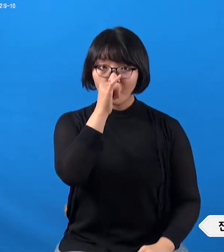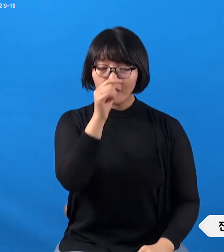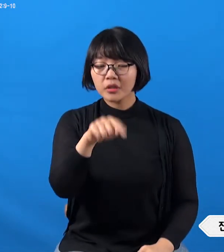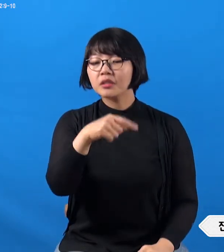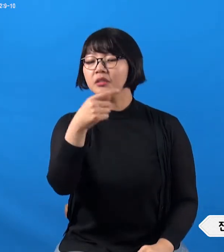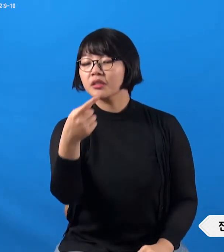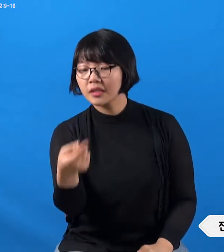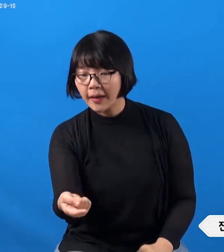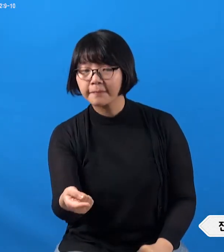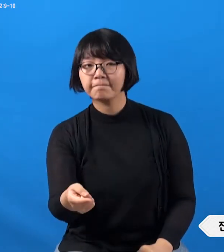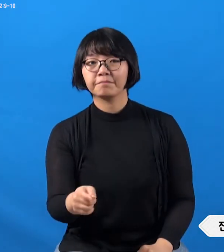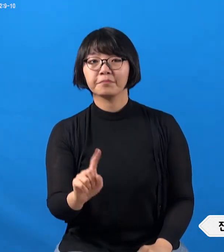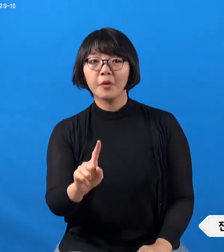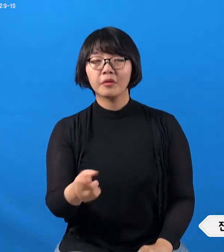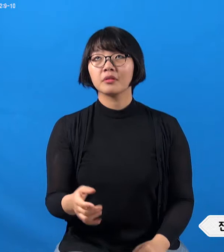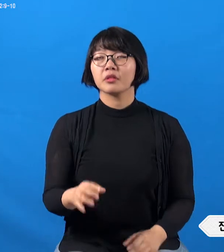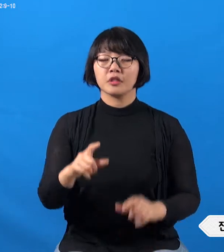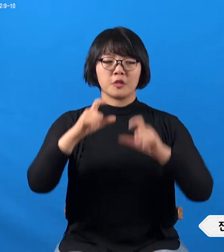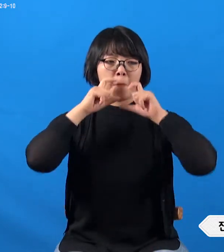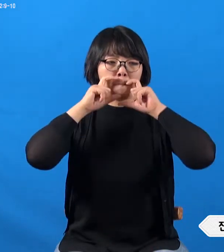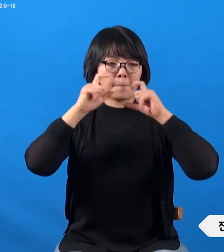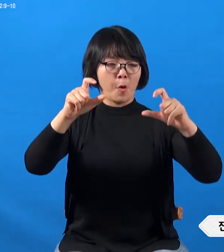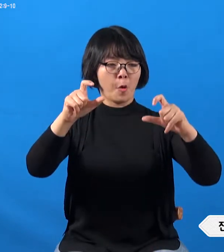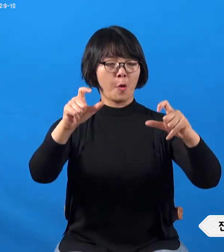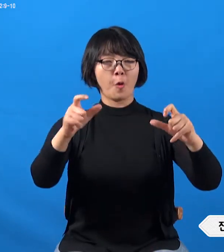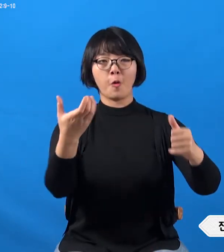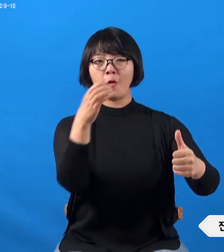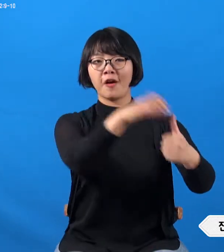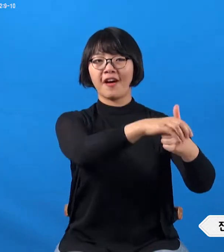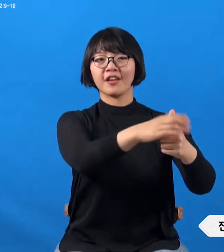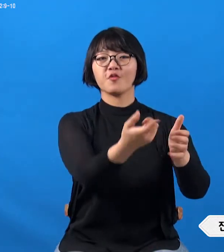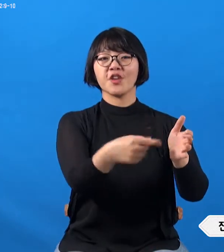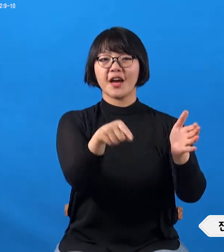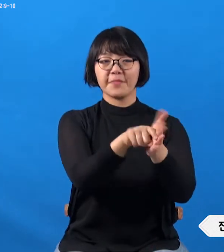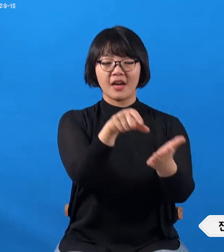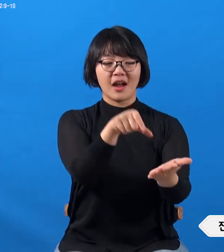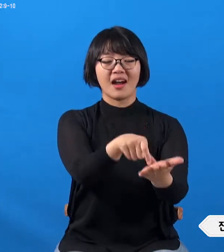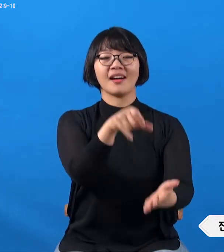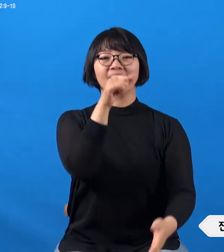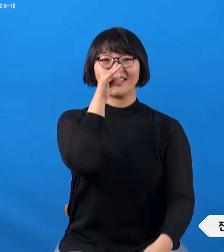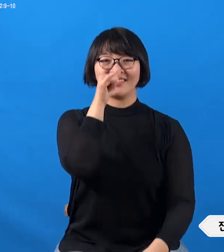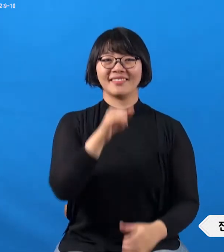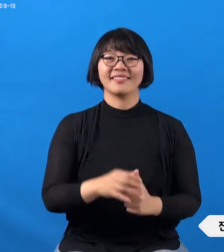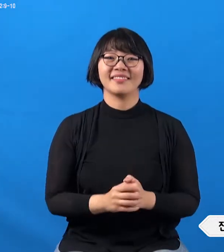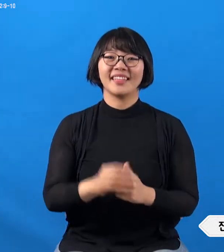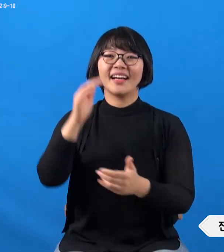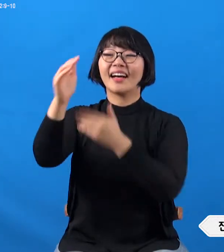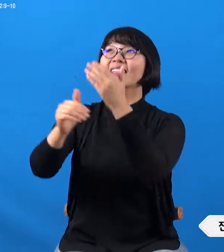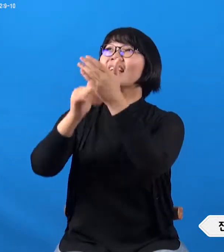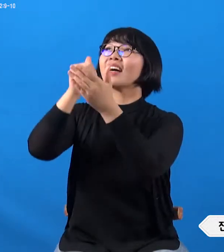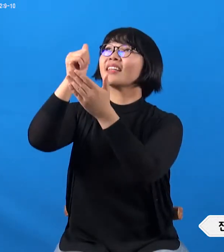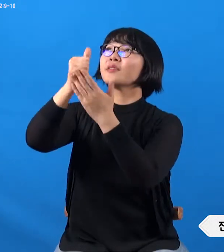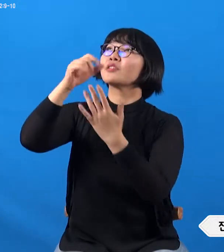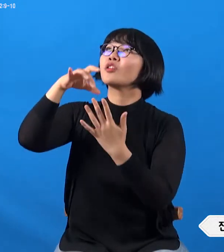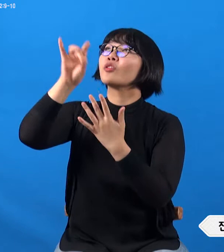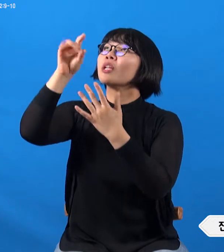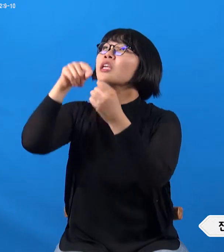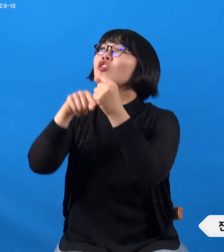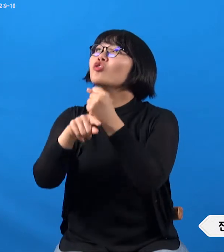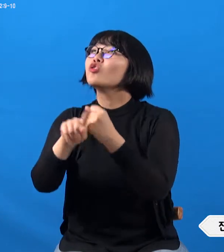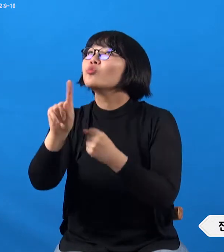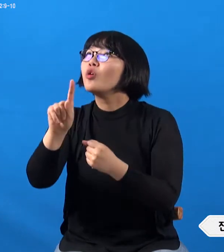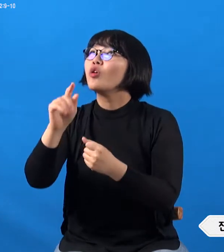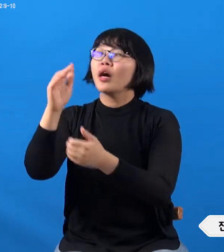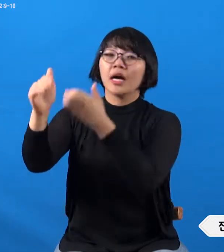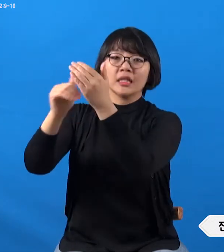이는 너희로 선포하게 하려 하심이다 라고 말씀하시며 하나님의 선택, 그리고